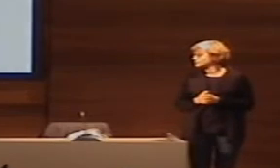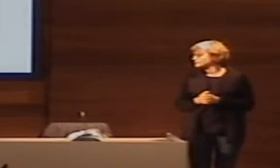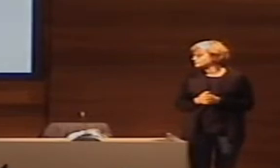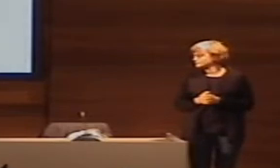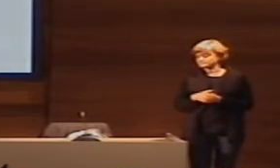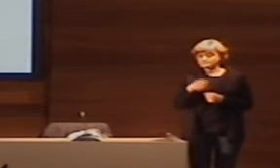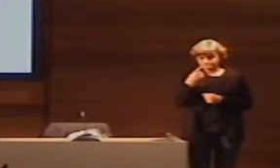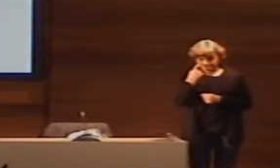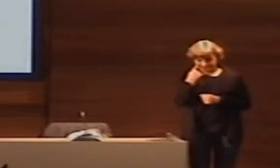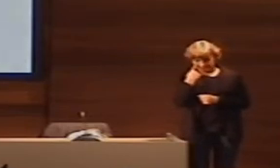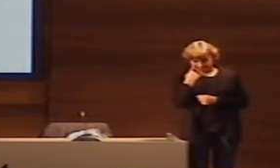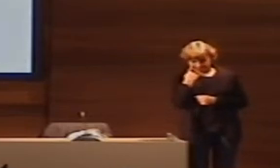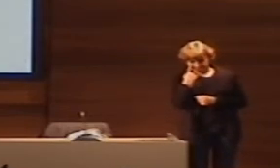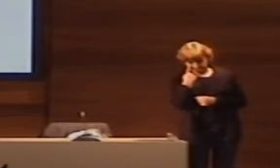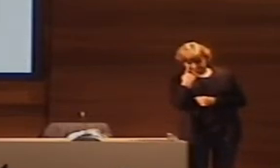A ver,